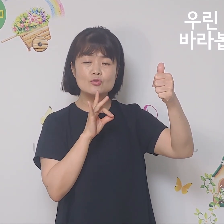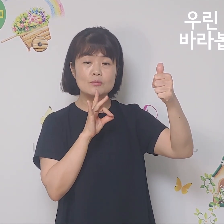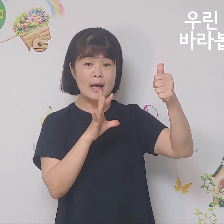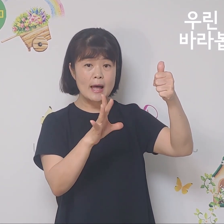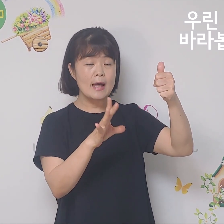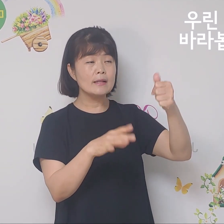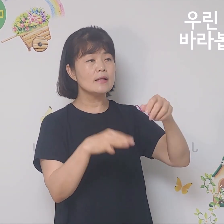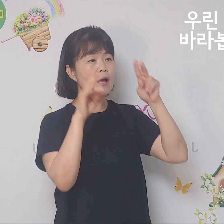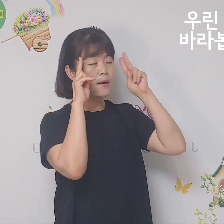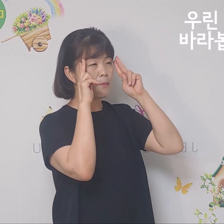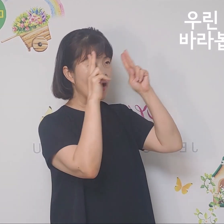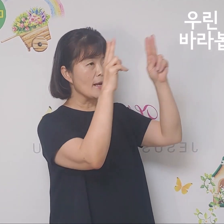주만